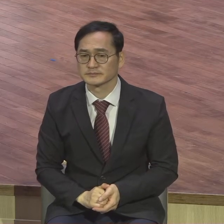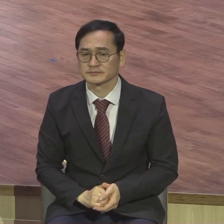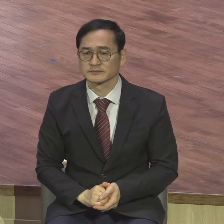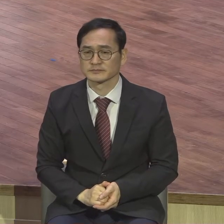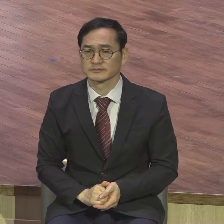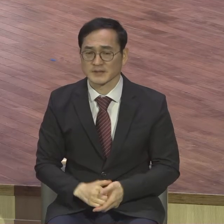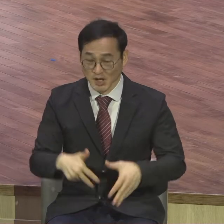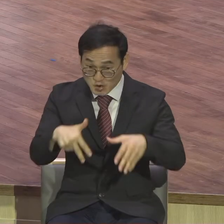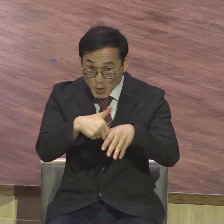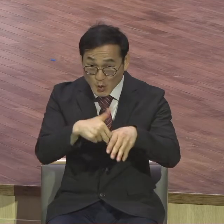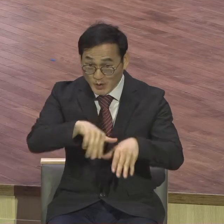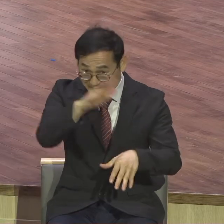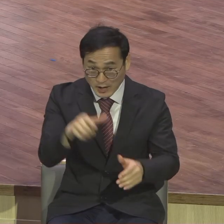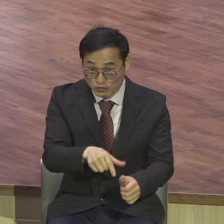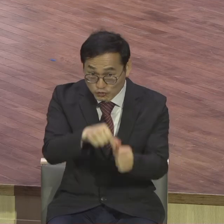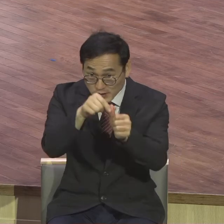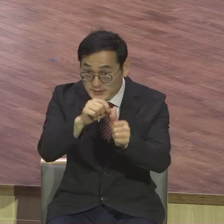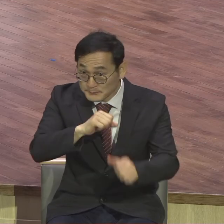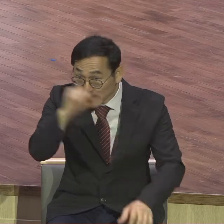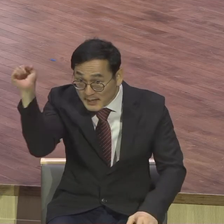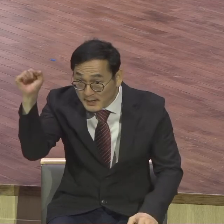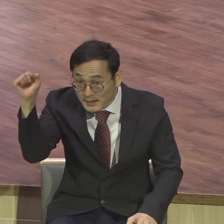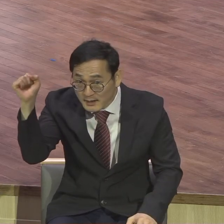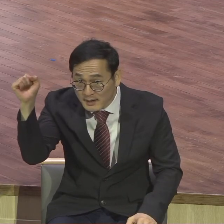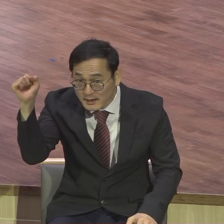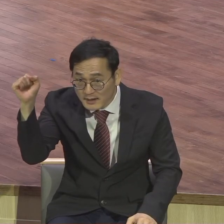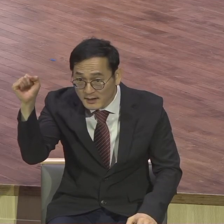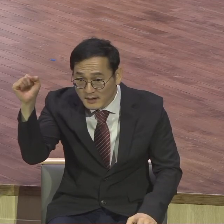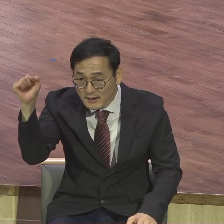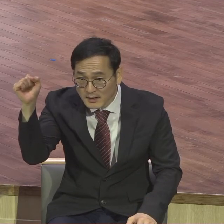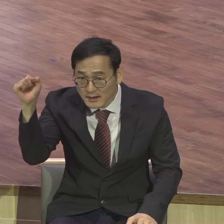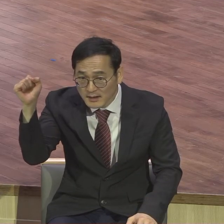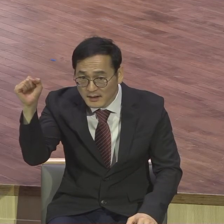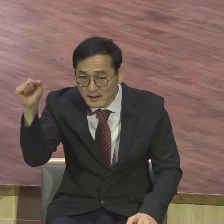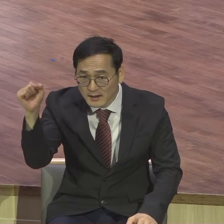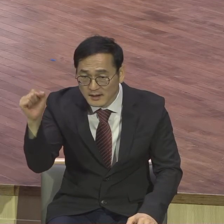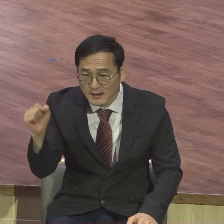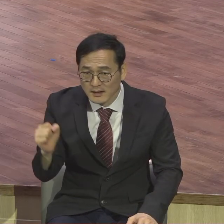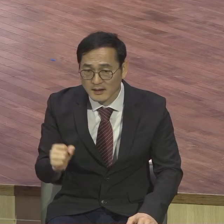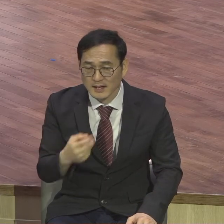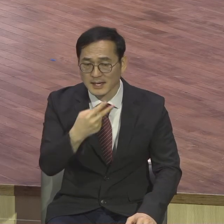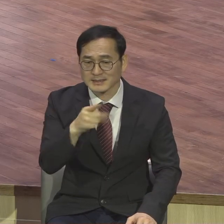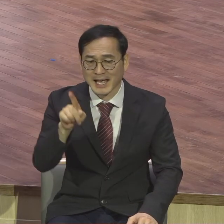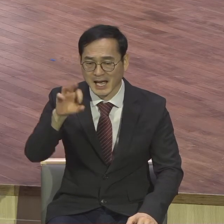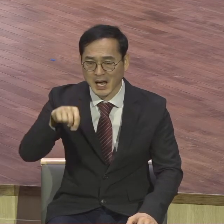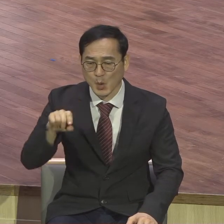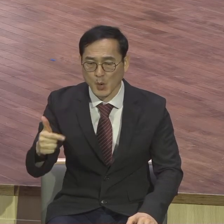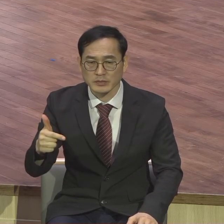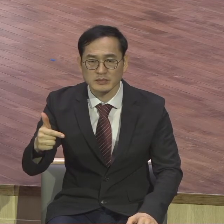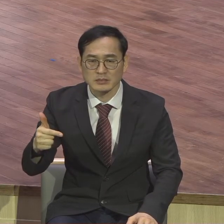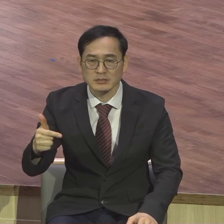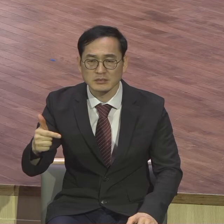모든 종교는 다 구원이 있습니까? 다원론, WCC.